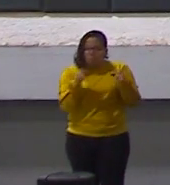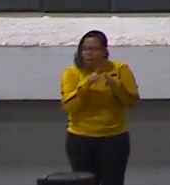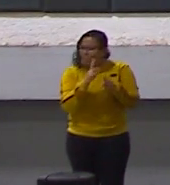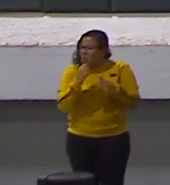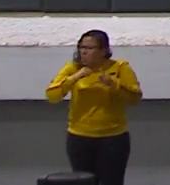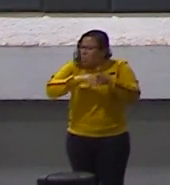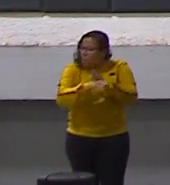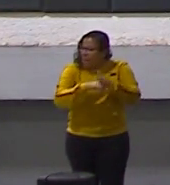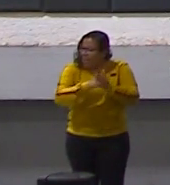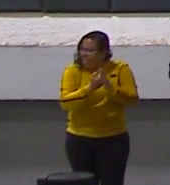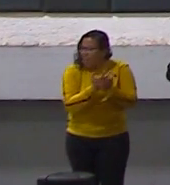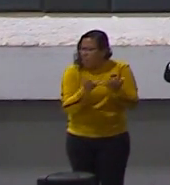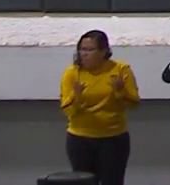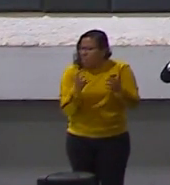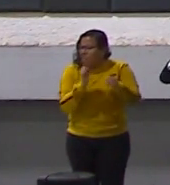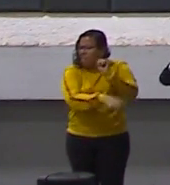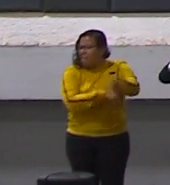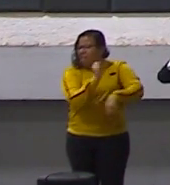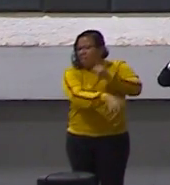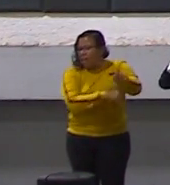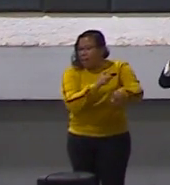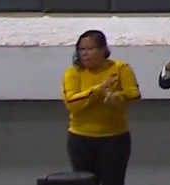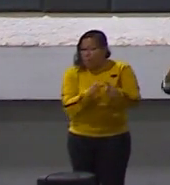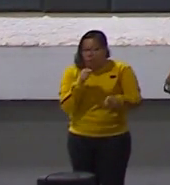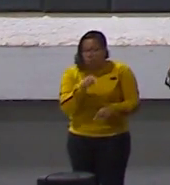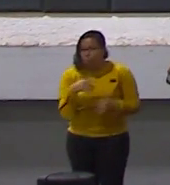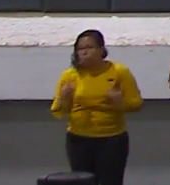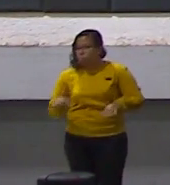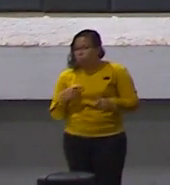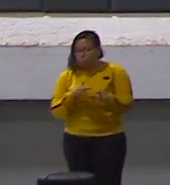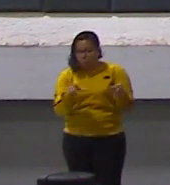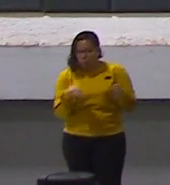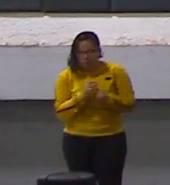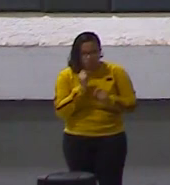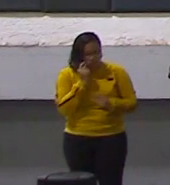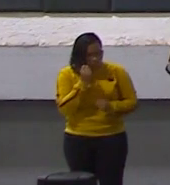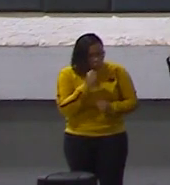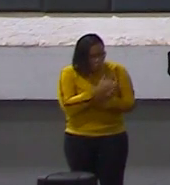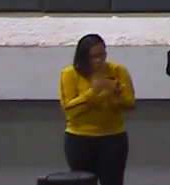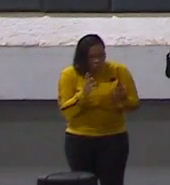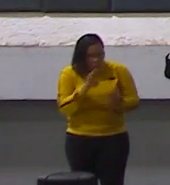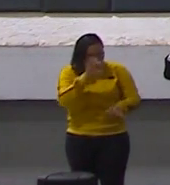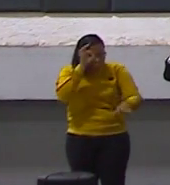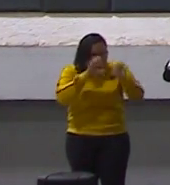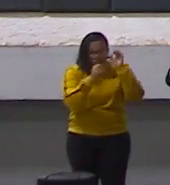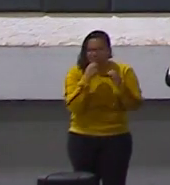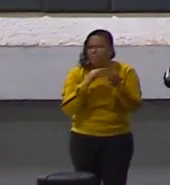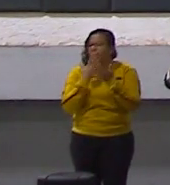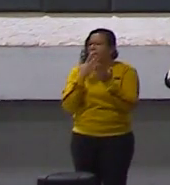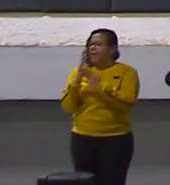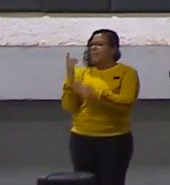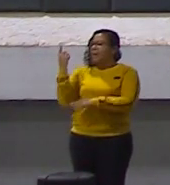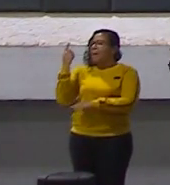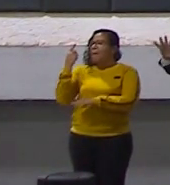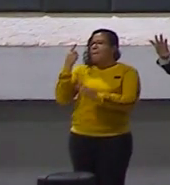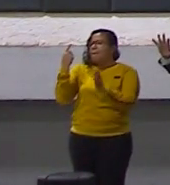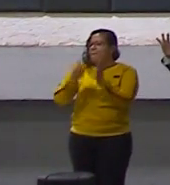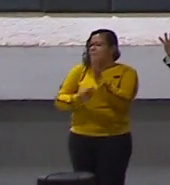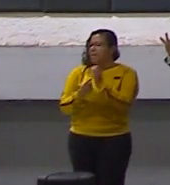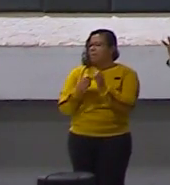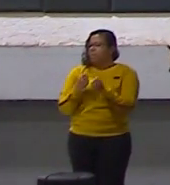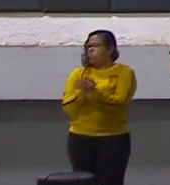lugar del descubrimiento de las maravillas de las mil y una noches allá en esos cuartos